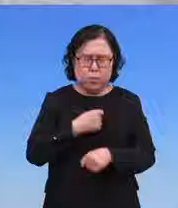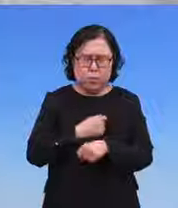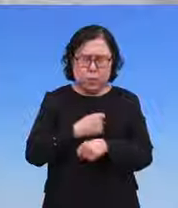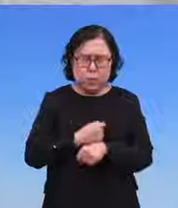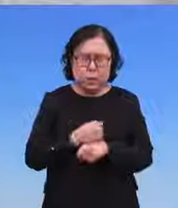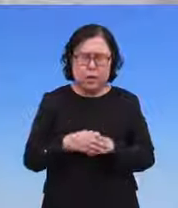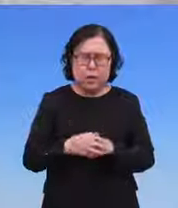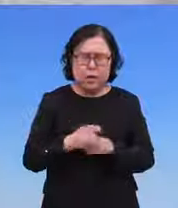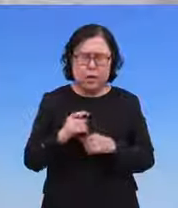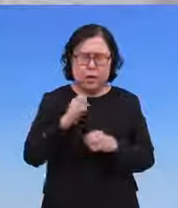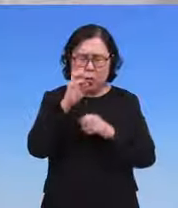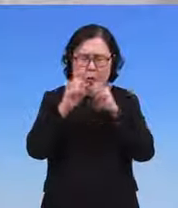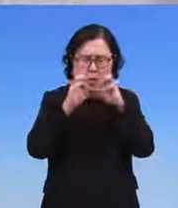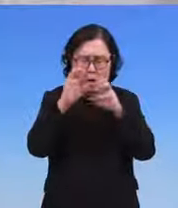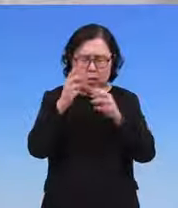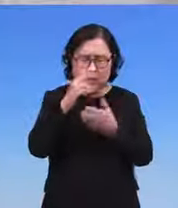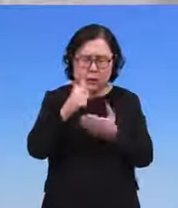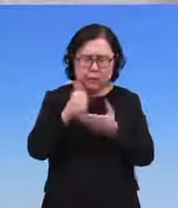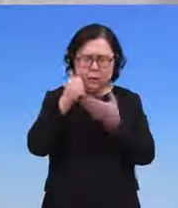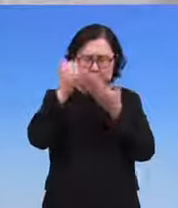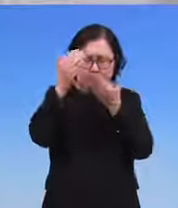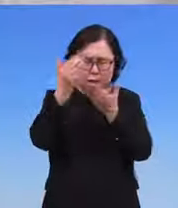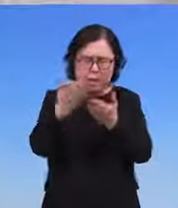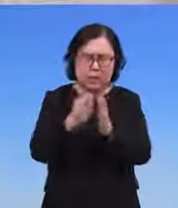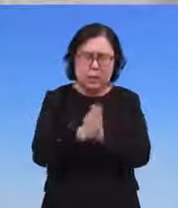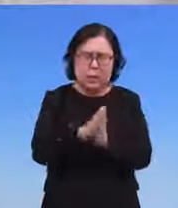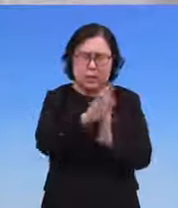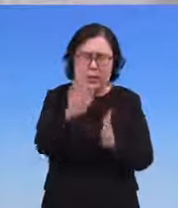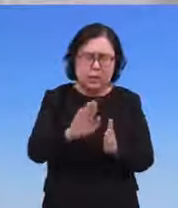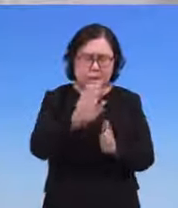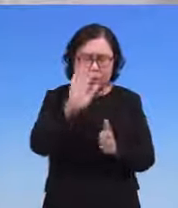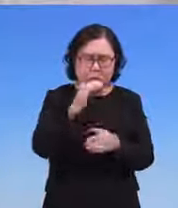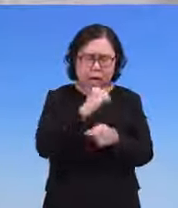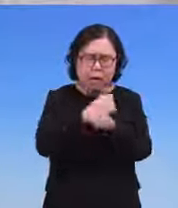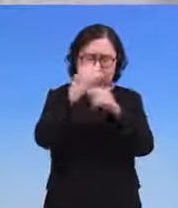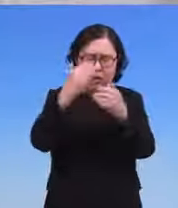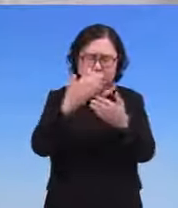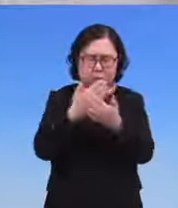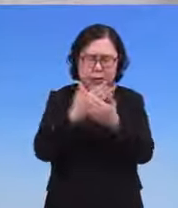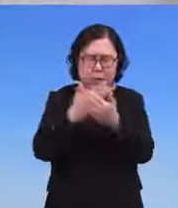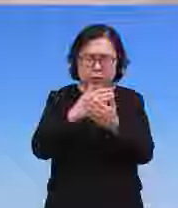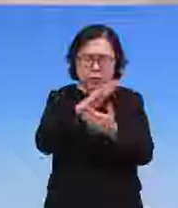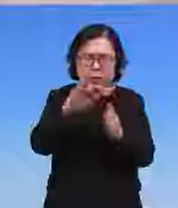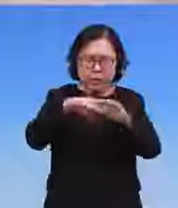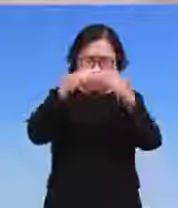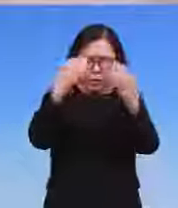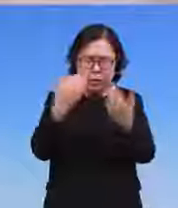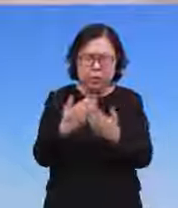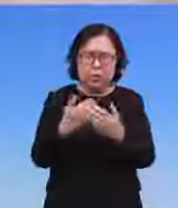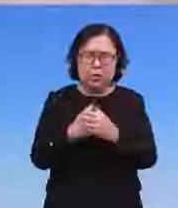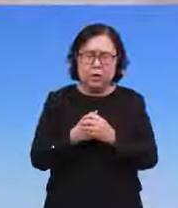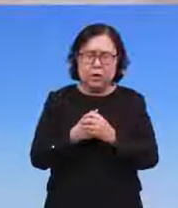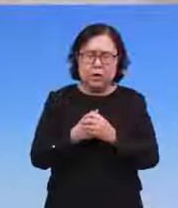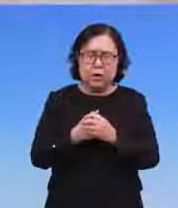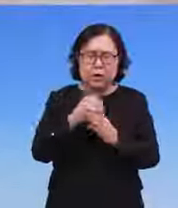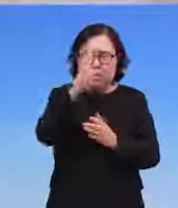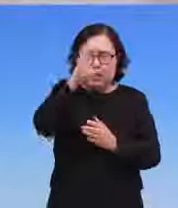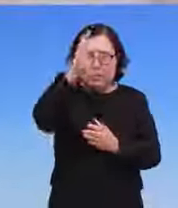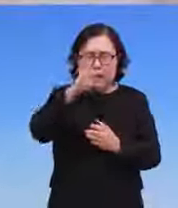정직하게 이 고백을 주님께 드리며 구하는 저희들 되게 하여 주시옵소서. 우리 모두가